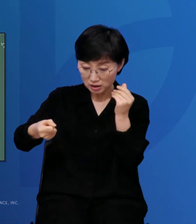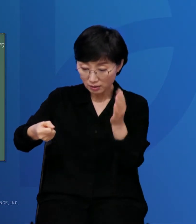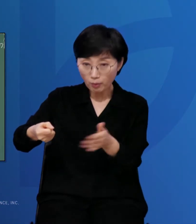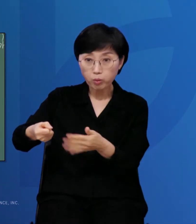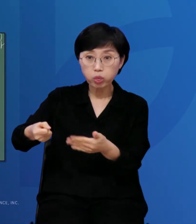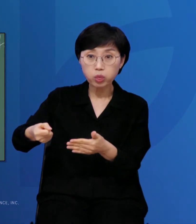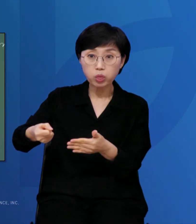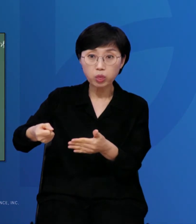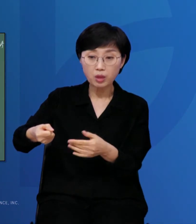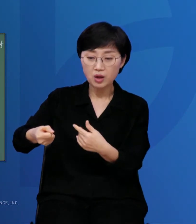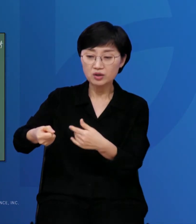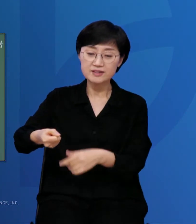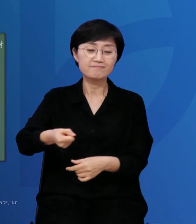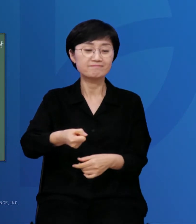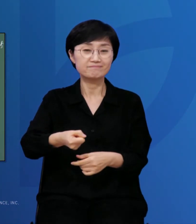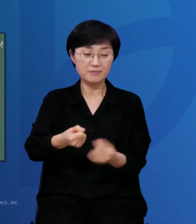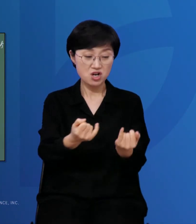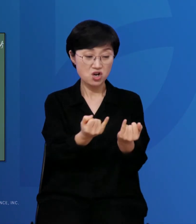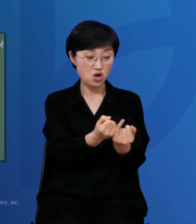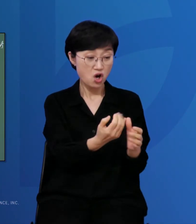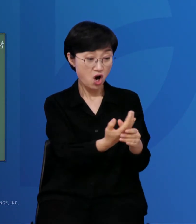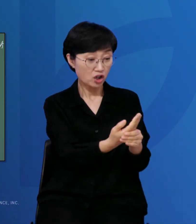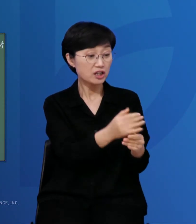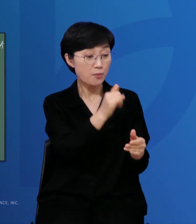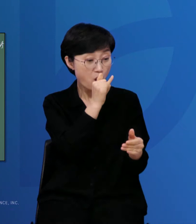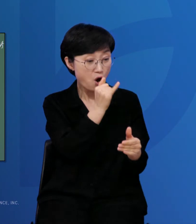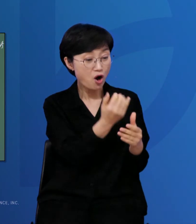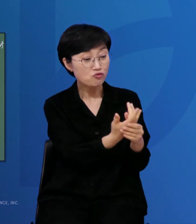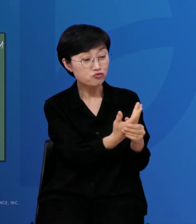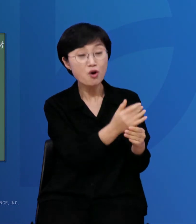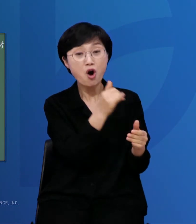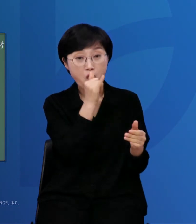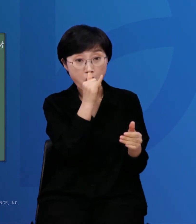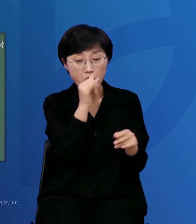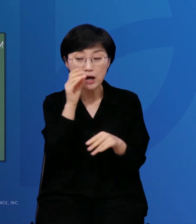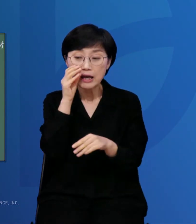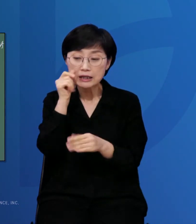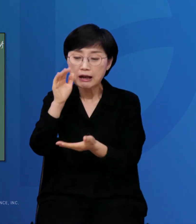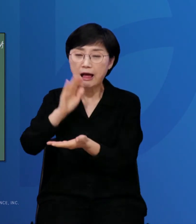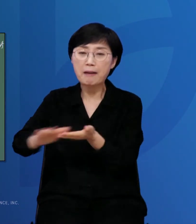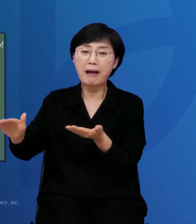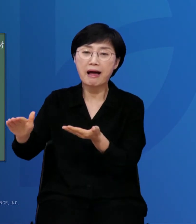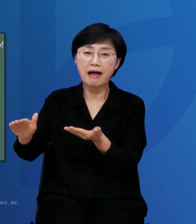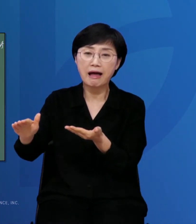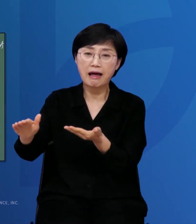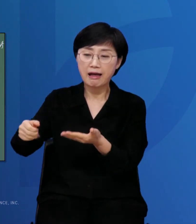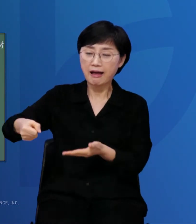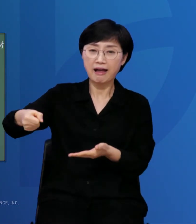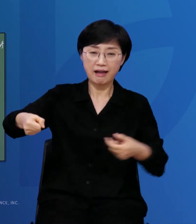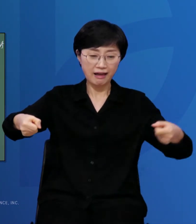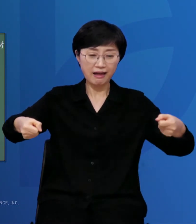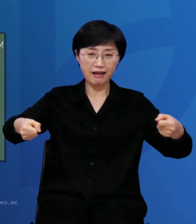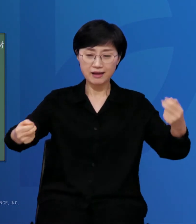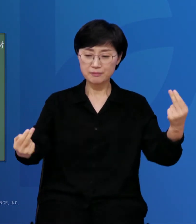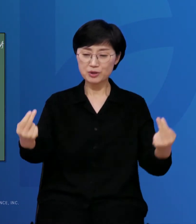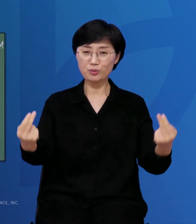并且只拿着灯，但是没有灯油的那些人。 등을 든 처녀도 있고. 다 들었는데 기름 든 전혀 없는 일이 나왔잖아요. 그게 굉장히